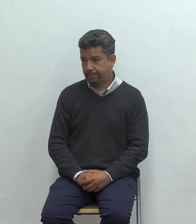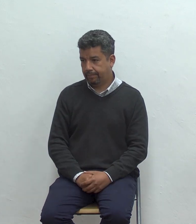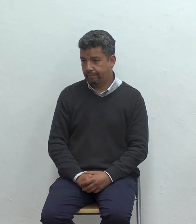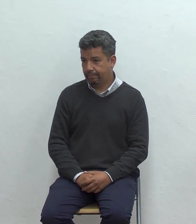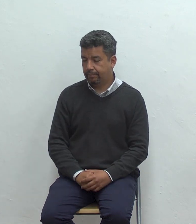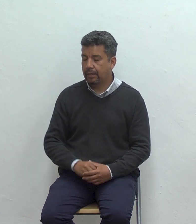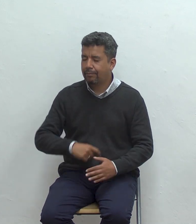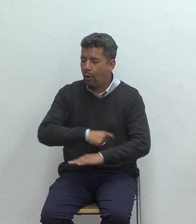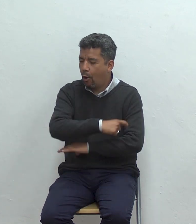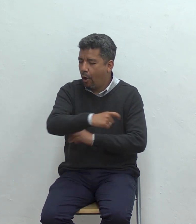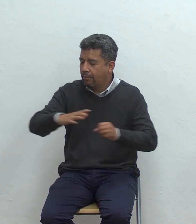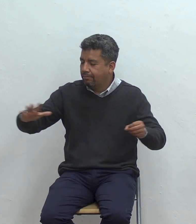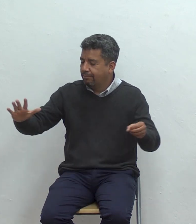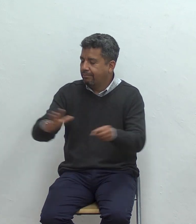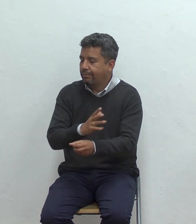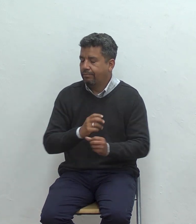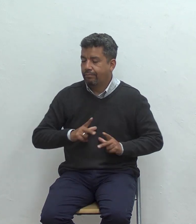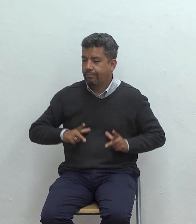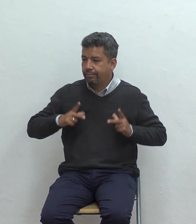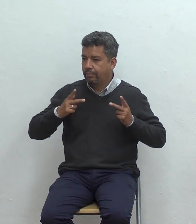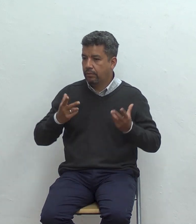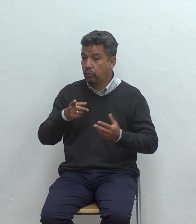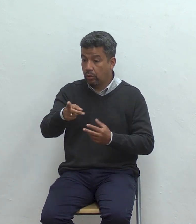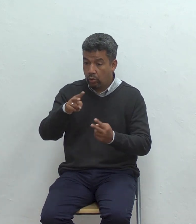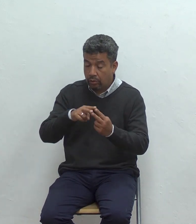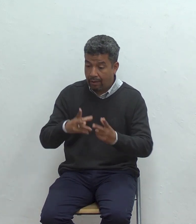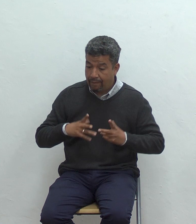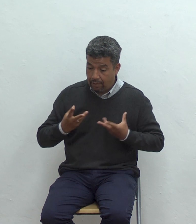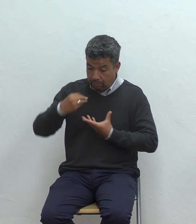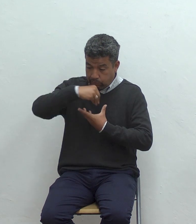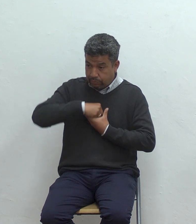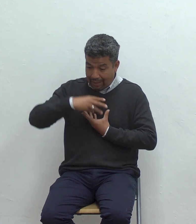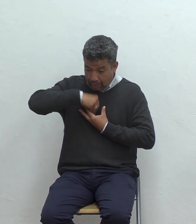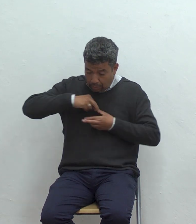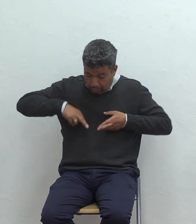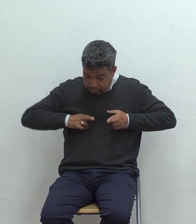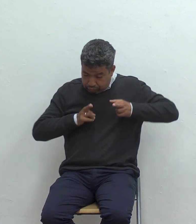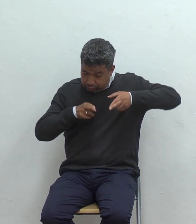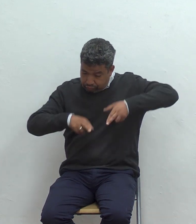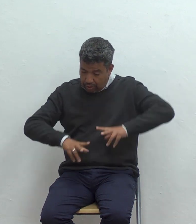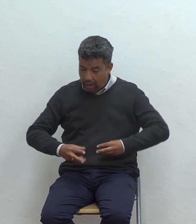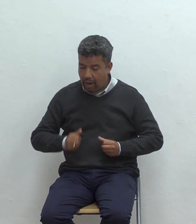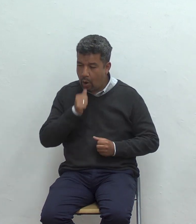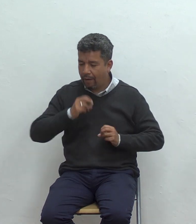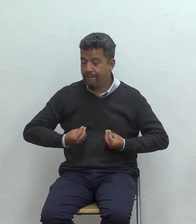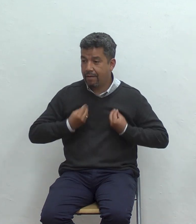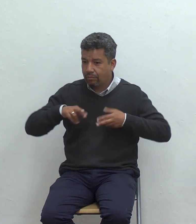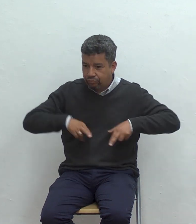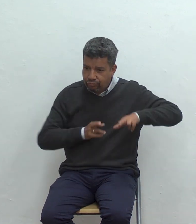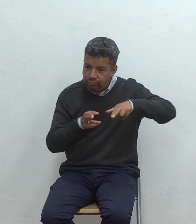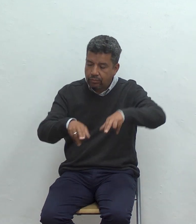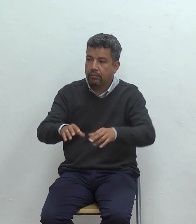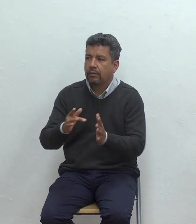Esa es la plenitud de la existencia. Cuando usted conozca la verdad de su interior, correrán los ríos de agua viva. Cuando Jesús